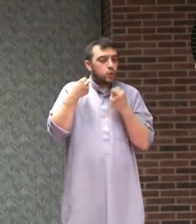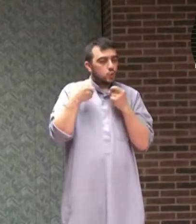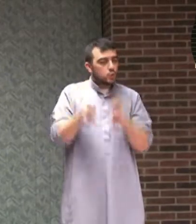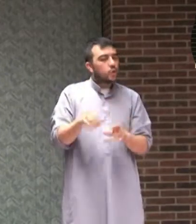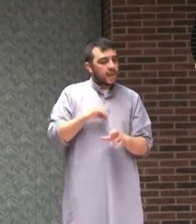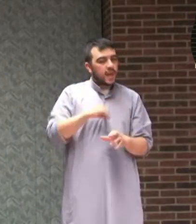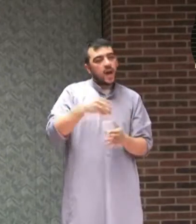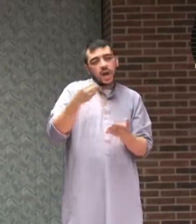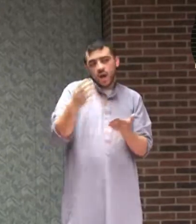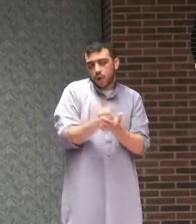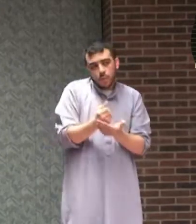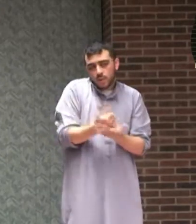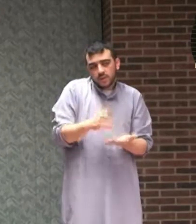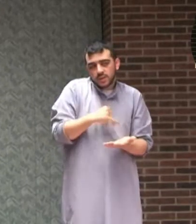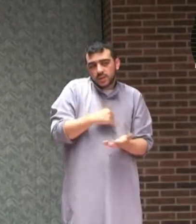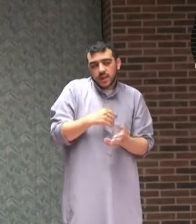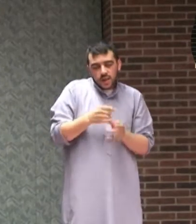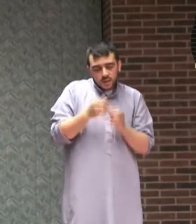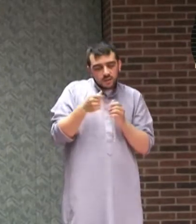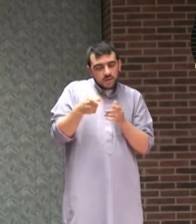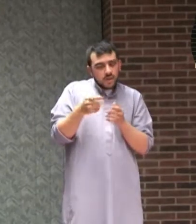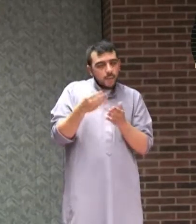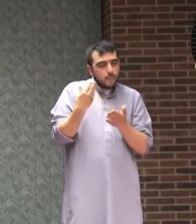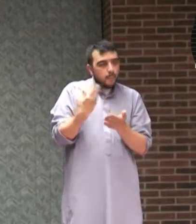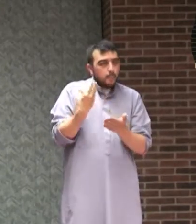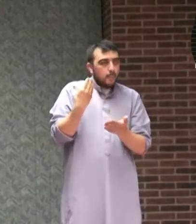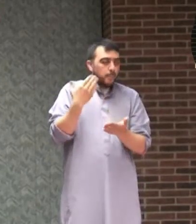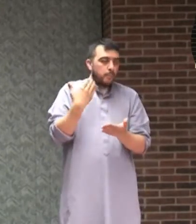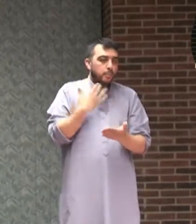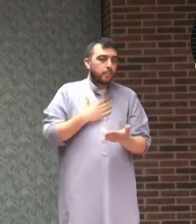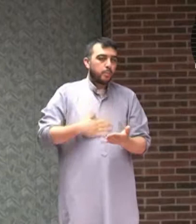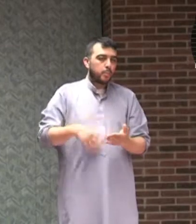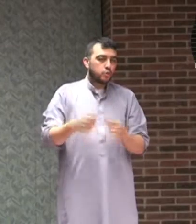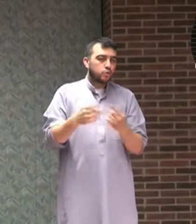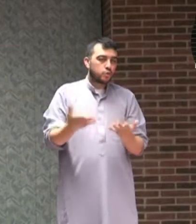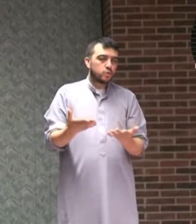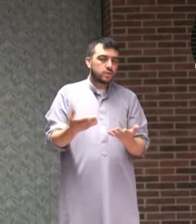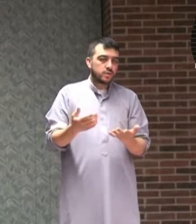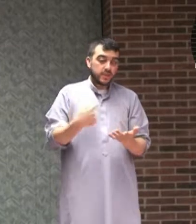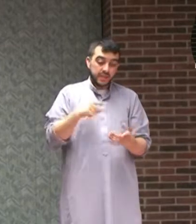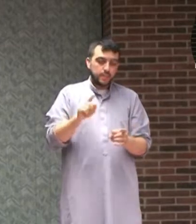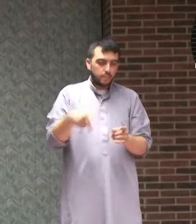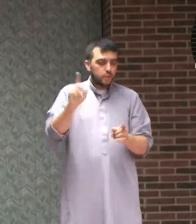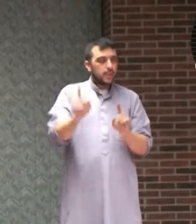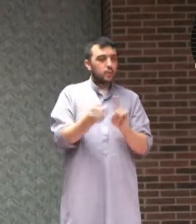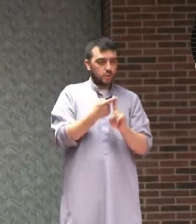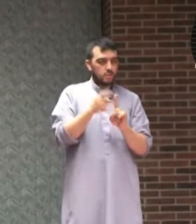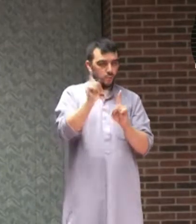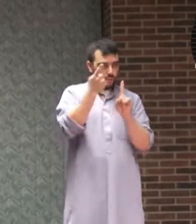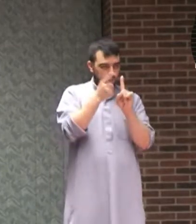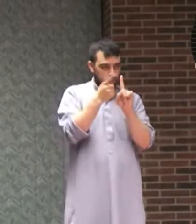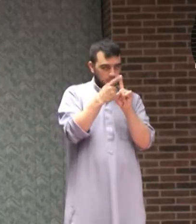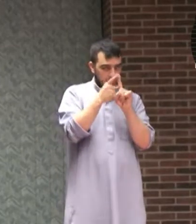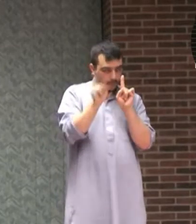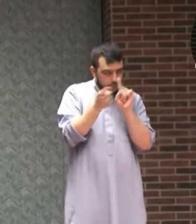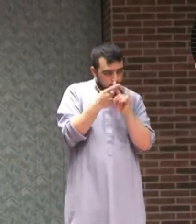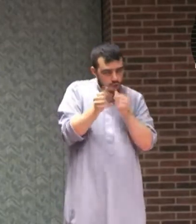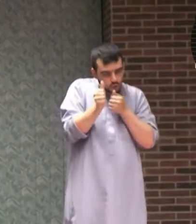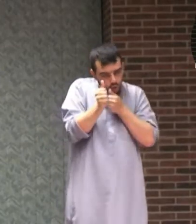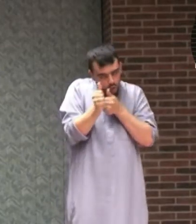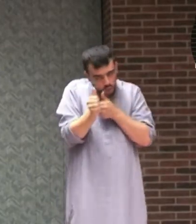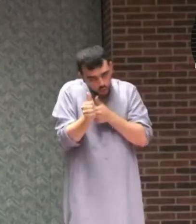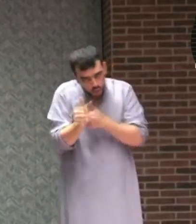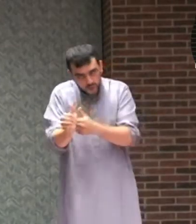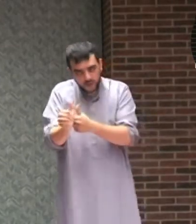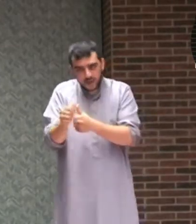une guidée dans un acte tel que celui-ci, c'est qu'il y a ce qu'on appelle le huda dans un acte tel que celui-ci. Donc ça, c'est pour nous le plus important. C'est le